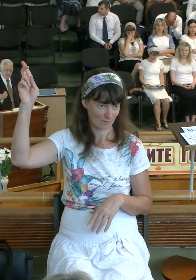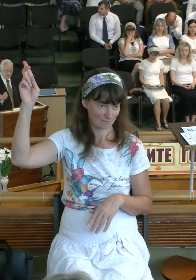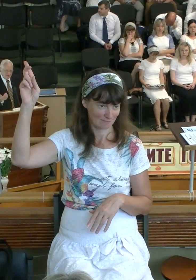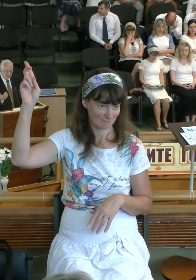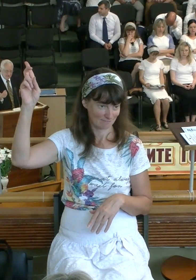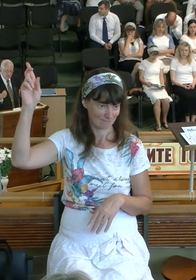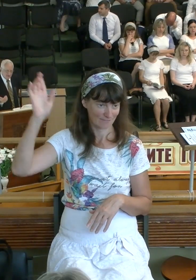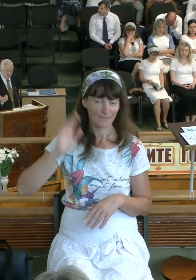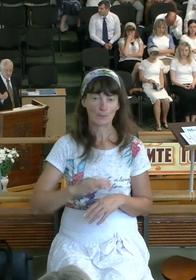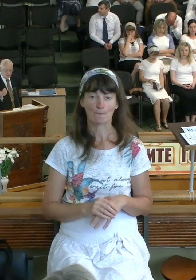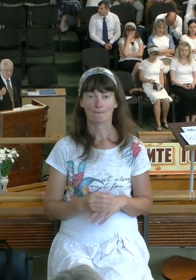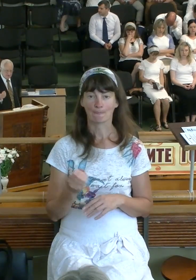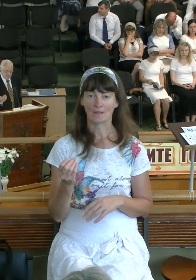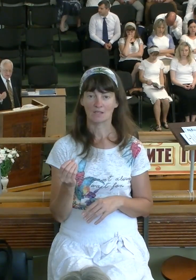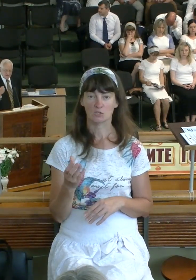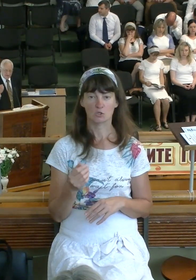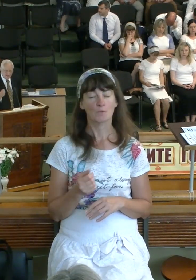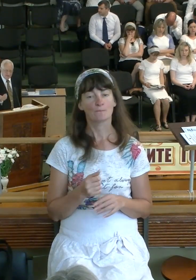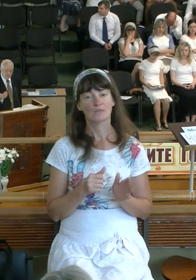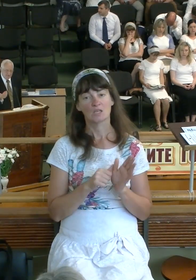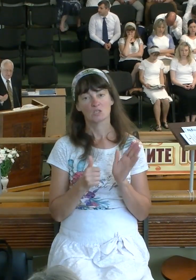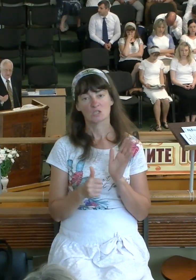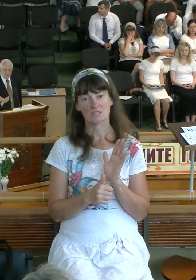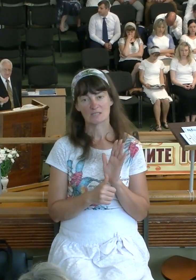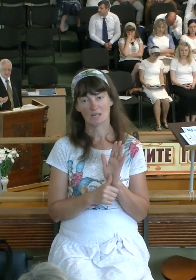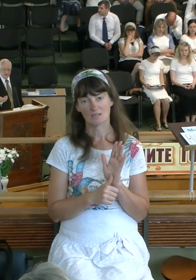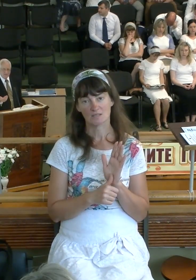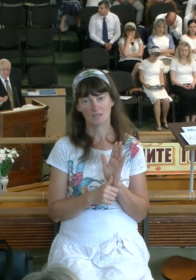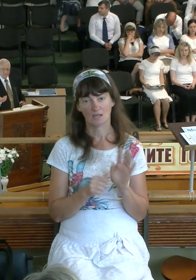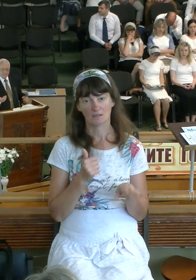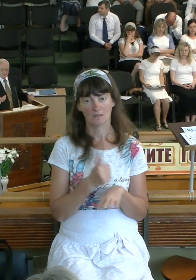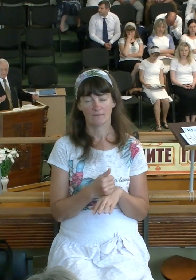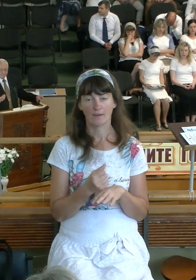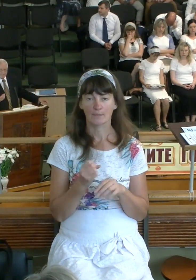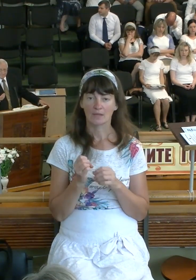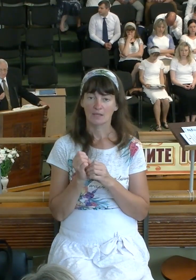13 стих, Иоанн 16:13 мы читаем.